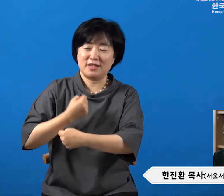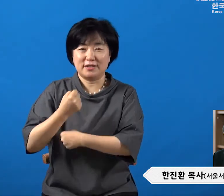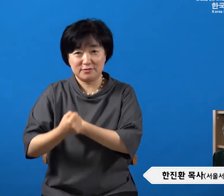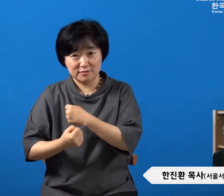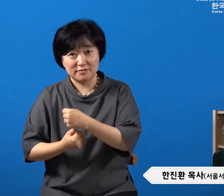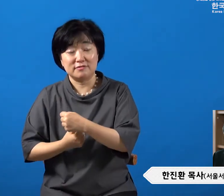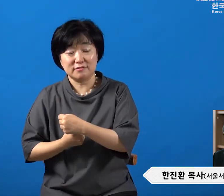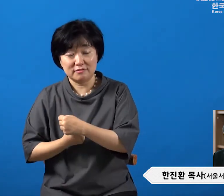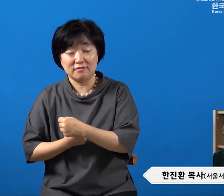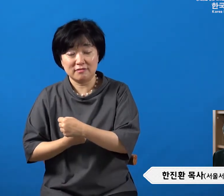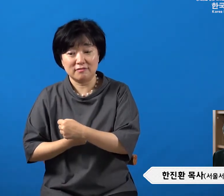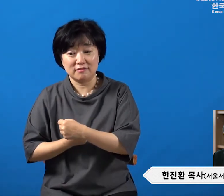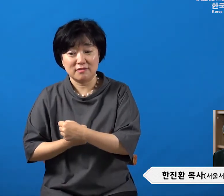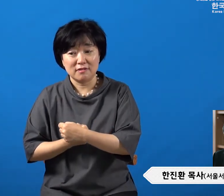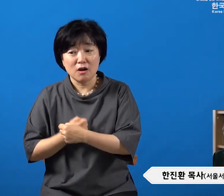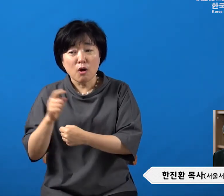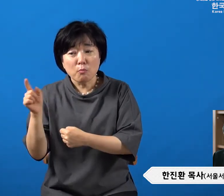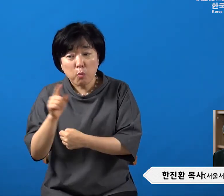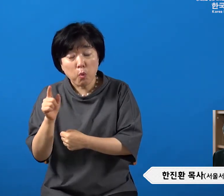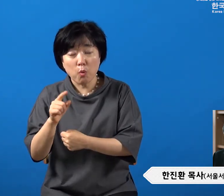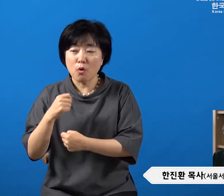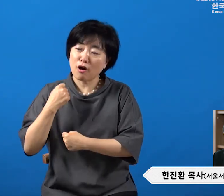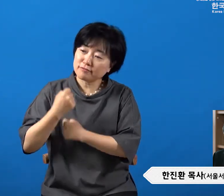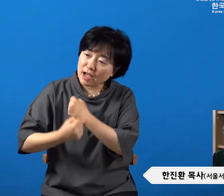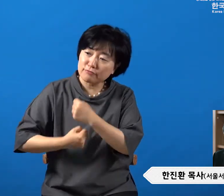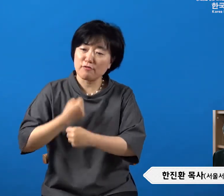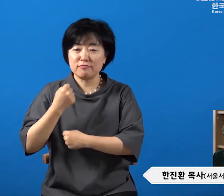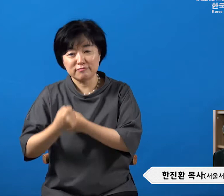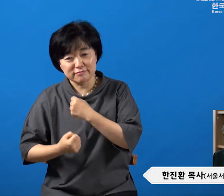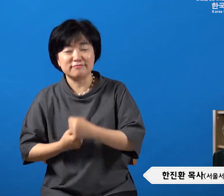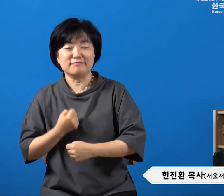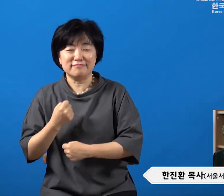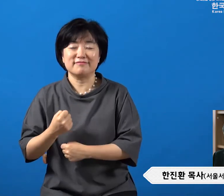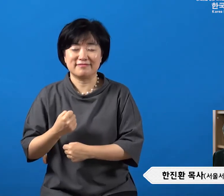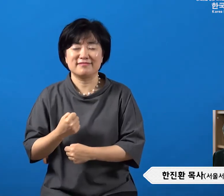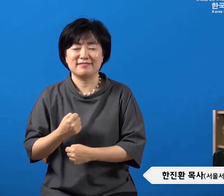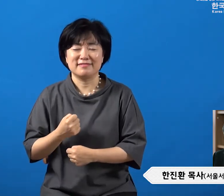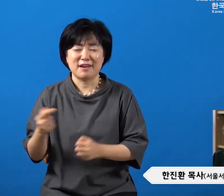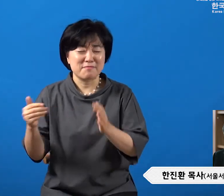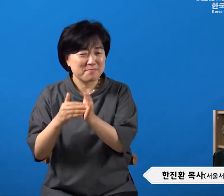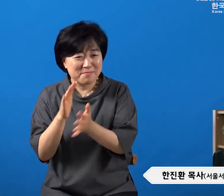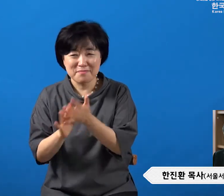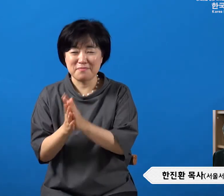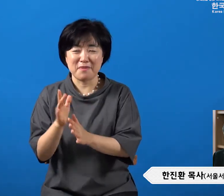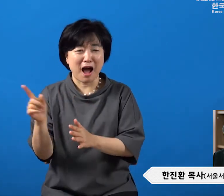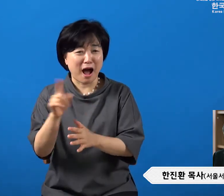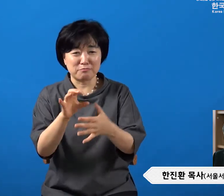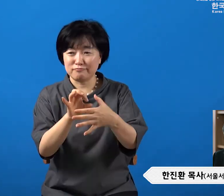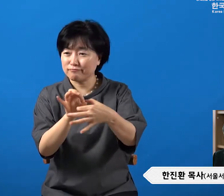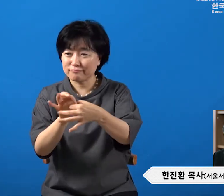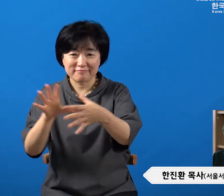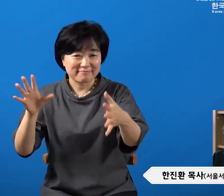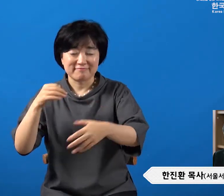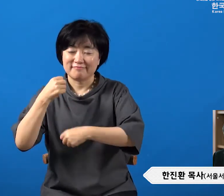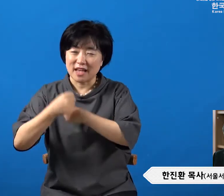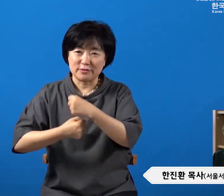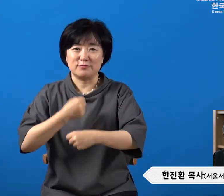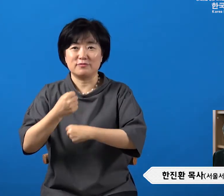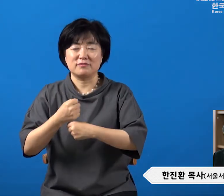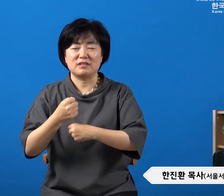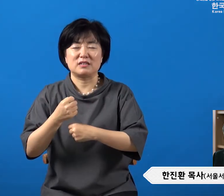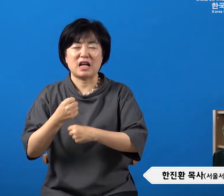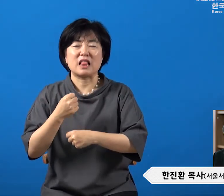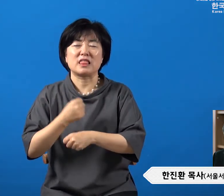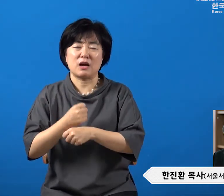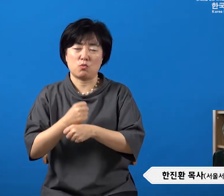자유하니까 그것이 우리가 무엇이든지 행할 수 있는 무제한의 자유인 것처럼 오해를 하는 사람들이